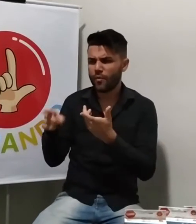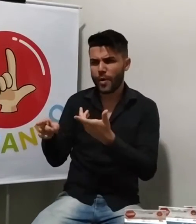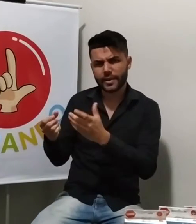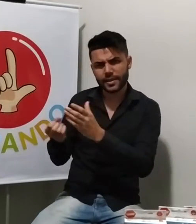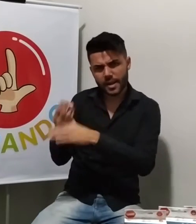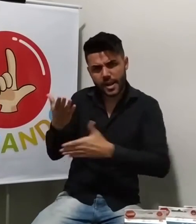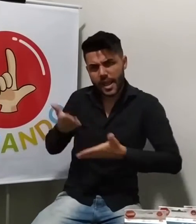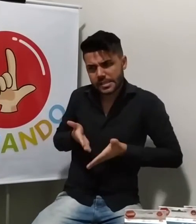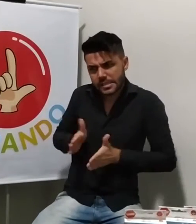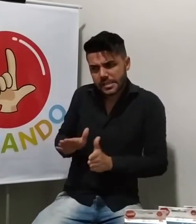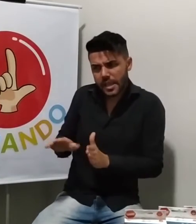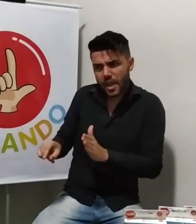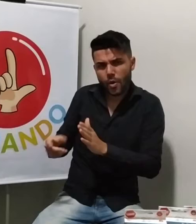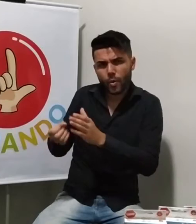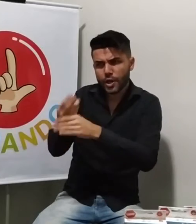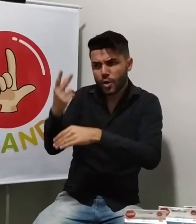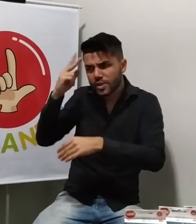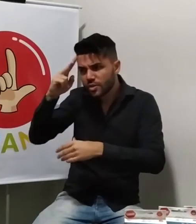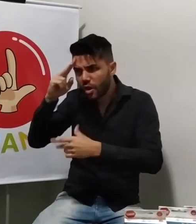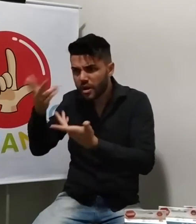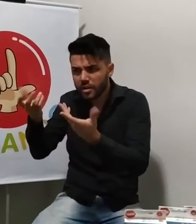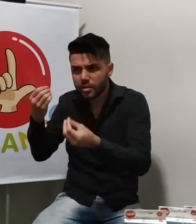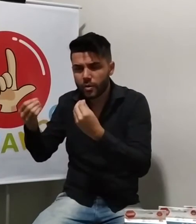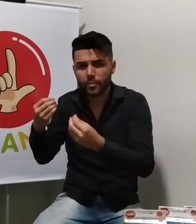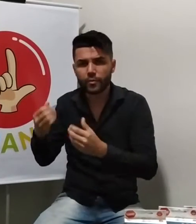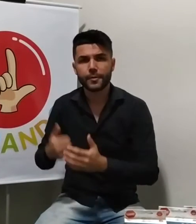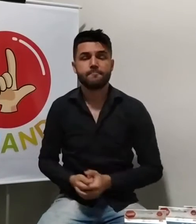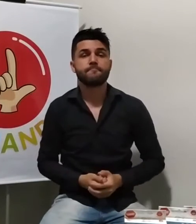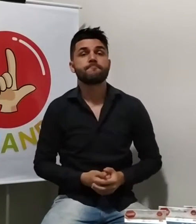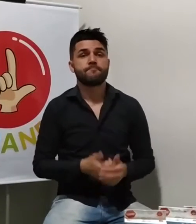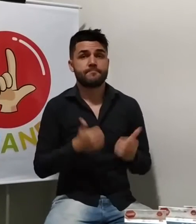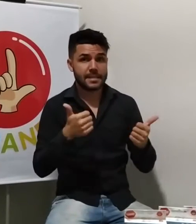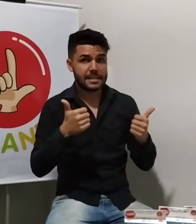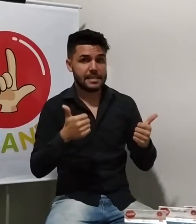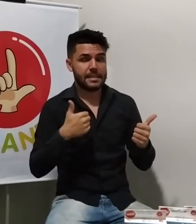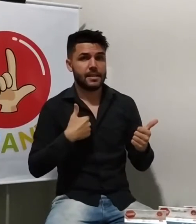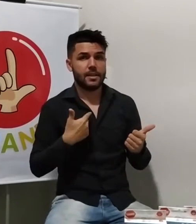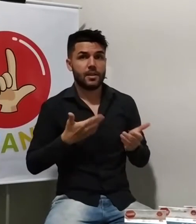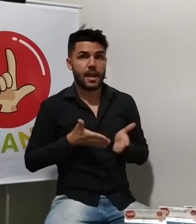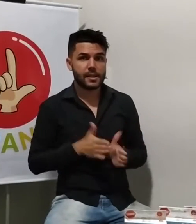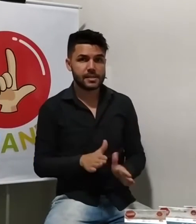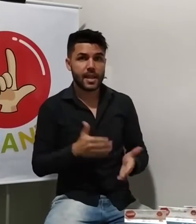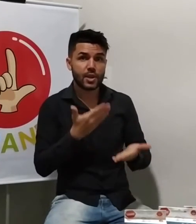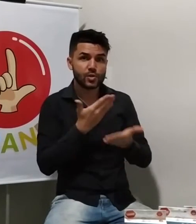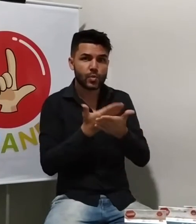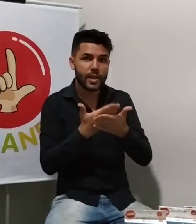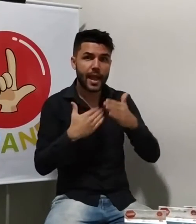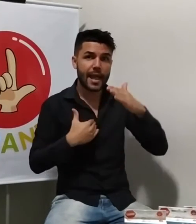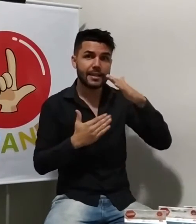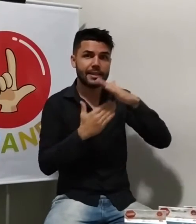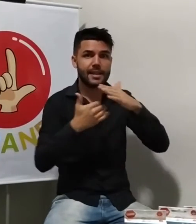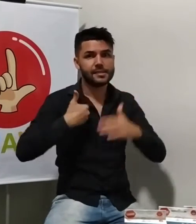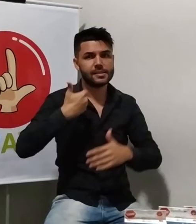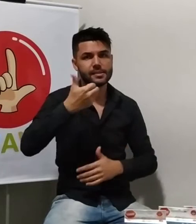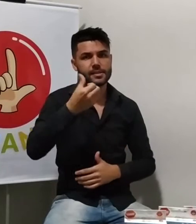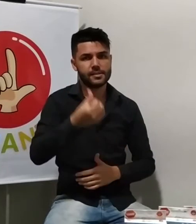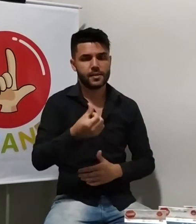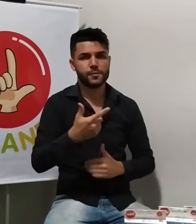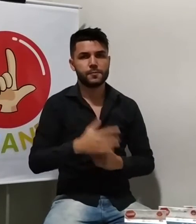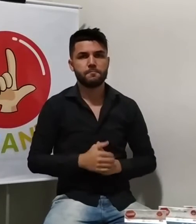tem muito médico, né? No interior não tem muita variação nas profissões e todo mundo tinha uma expectativa que eu fosse fazer medicina e num determinado momento